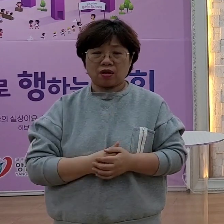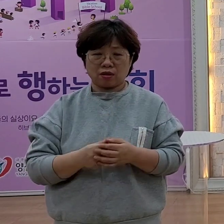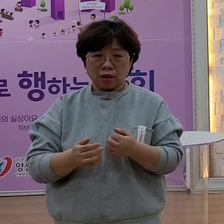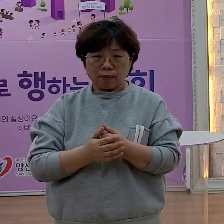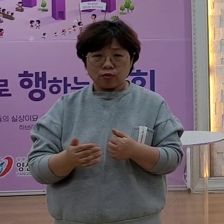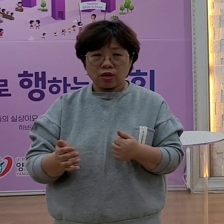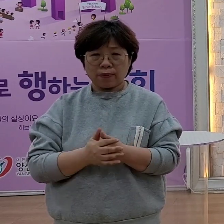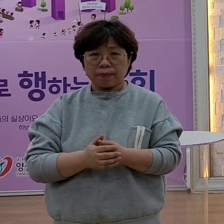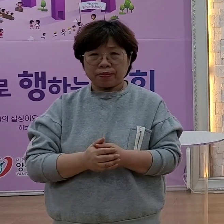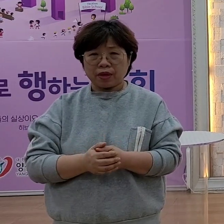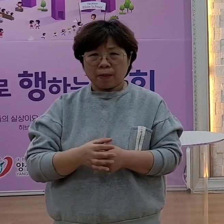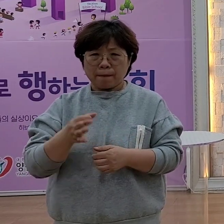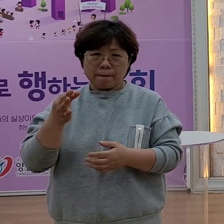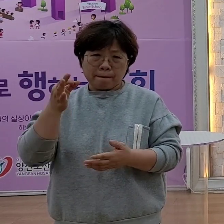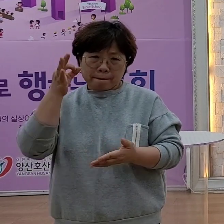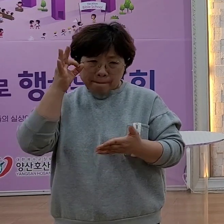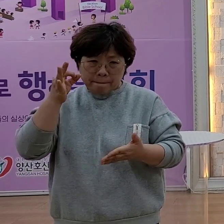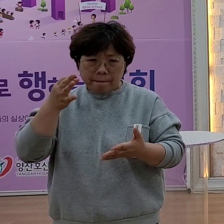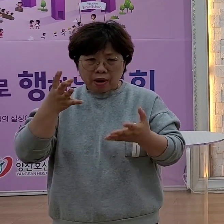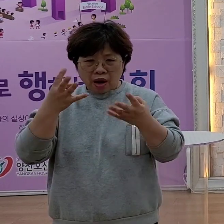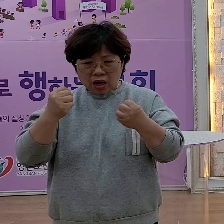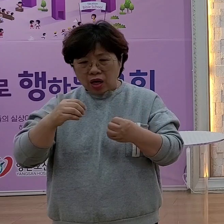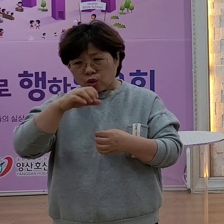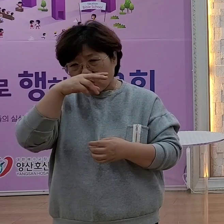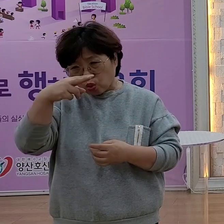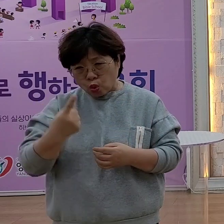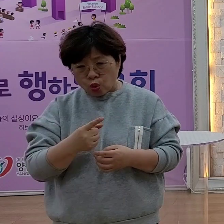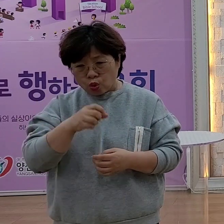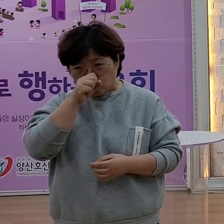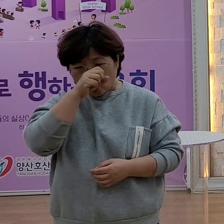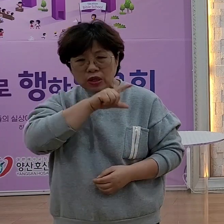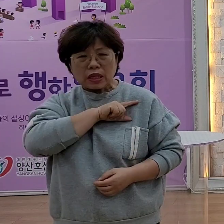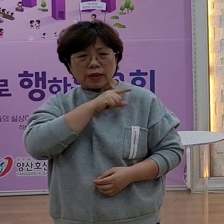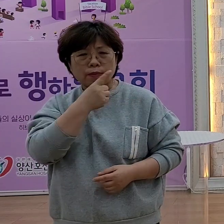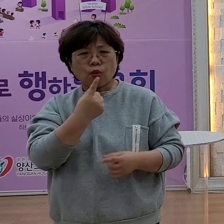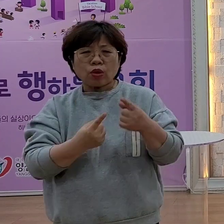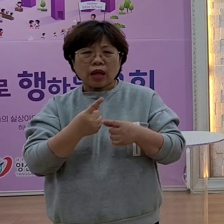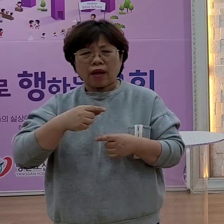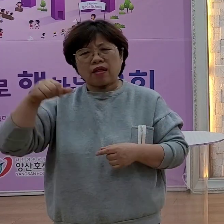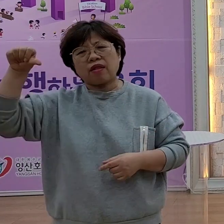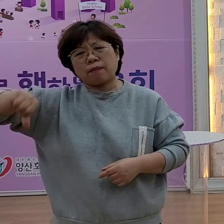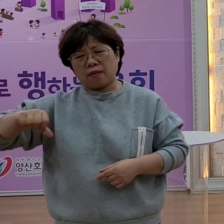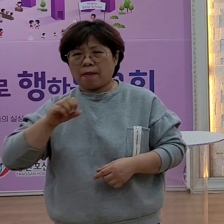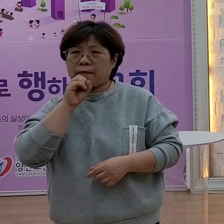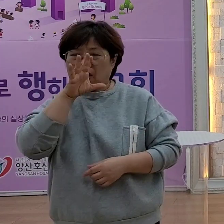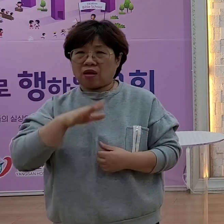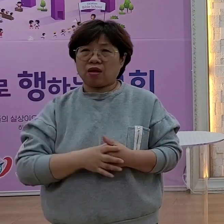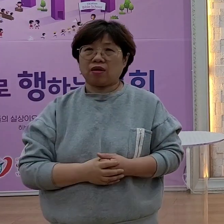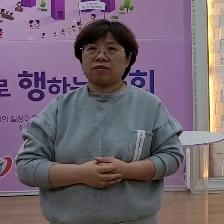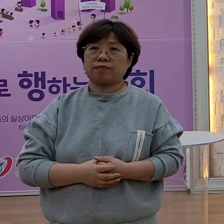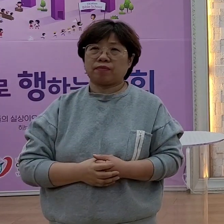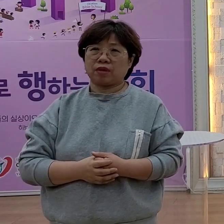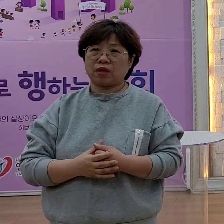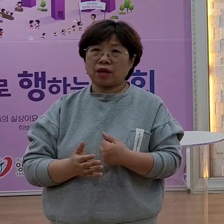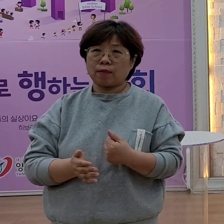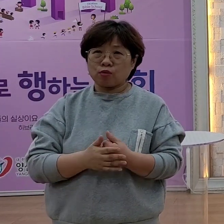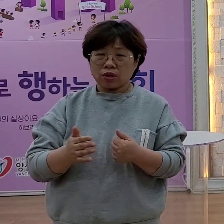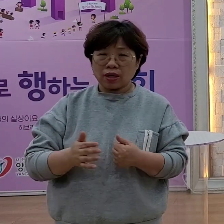이름보다 못하다라는 것을 말합니다. 그래서 그 다음 구절이 뭡니까? 죽는